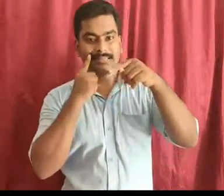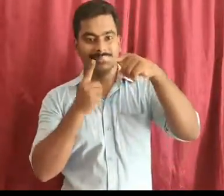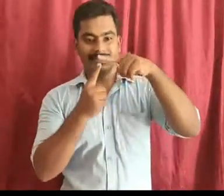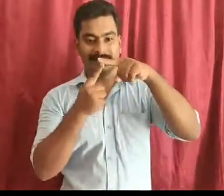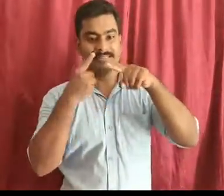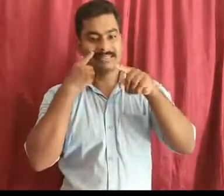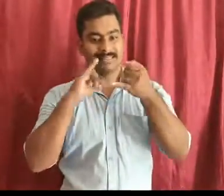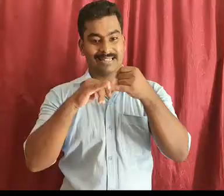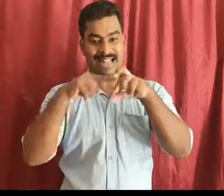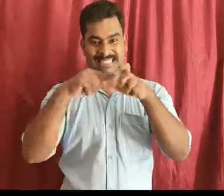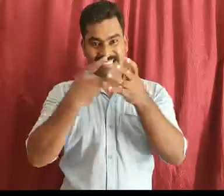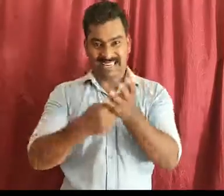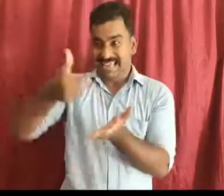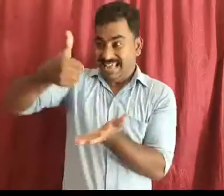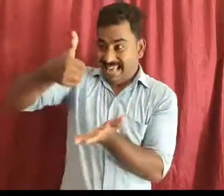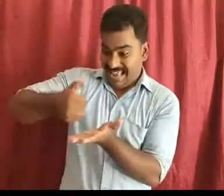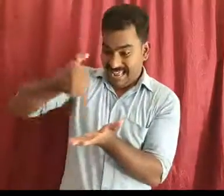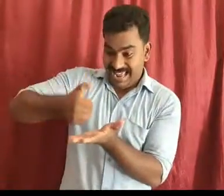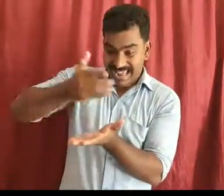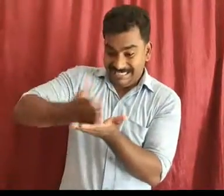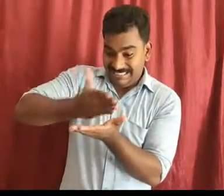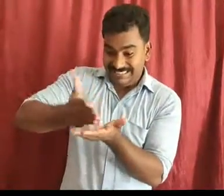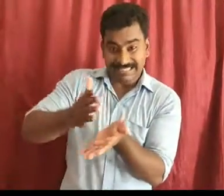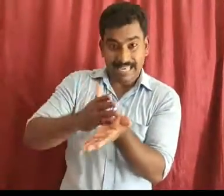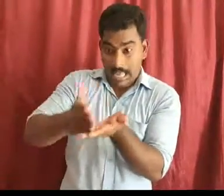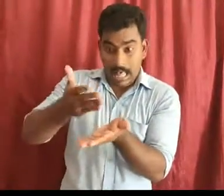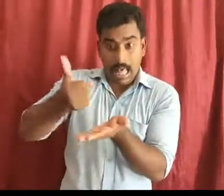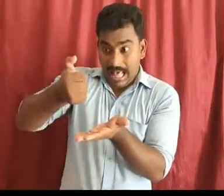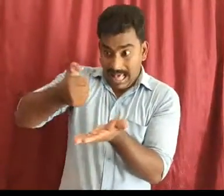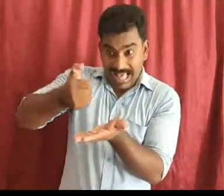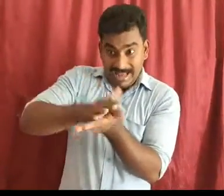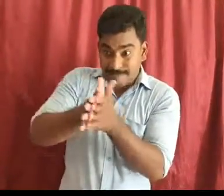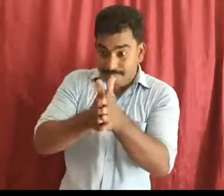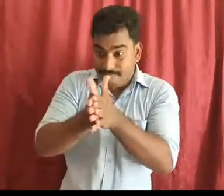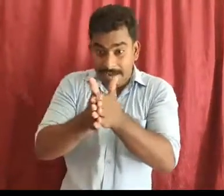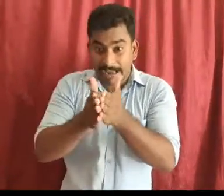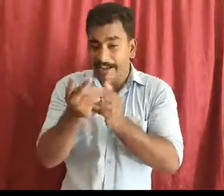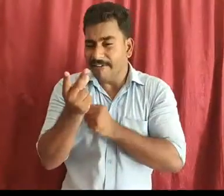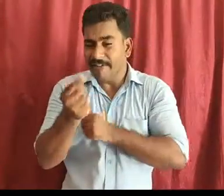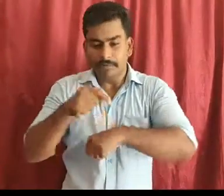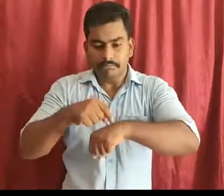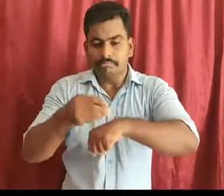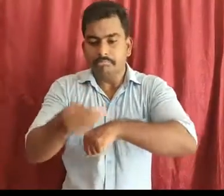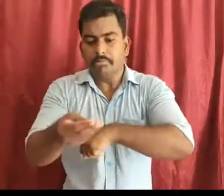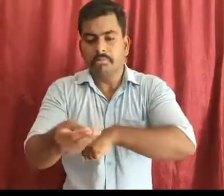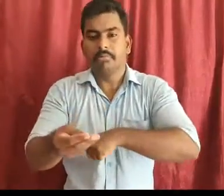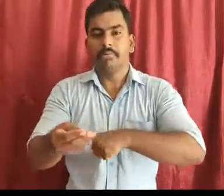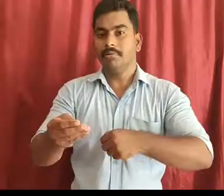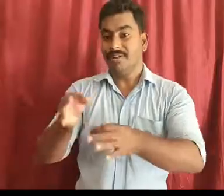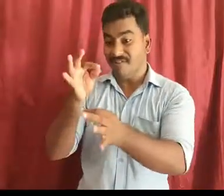സാനിറ്റൈസർ ഉപയോഗിച്ചതിന് ശേഷം തീയുടെ അടുത്ത് പോകാതിരിക്കുക.